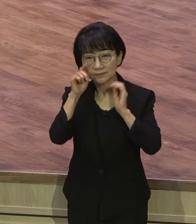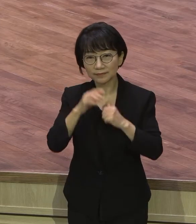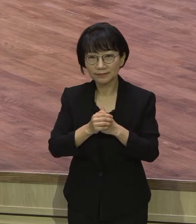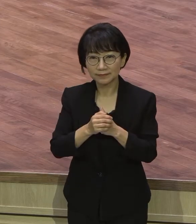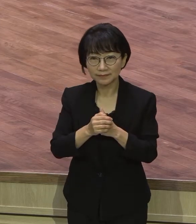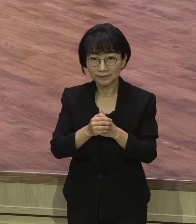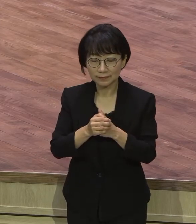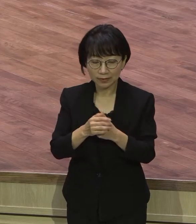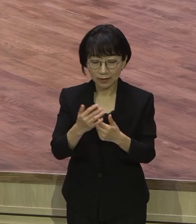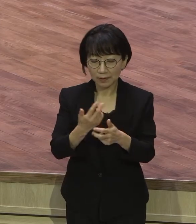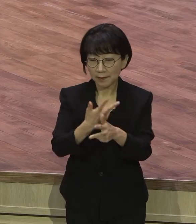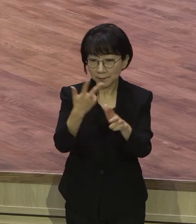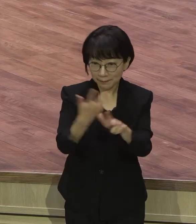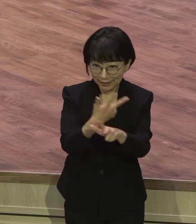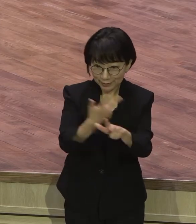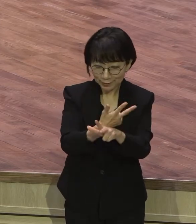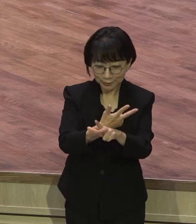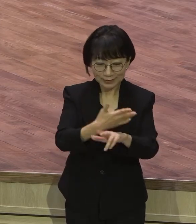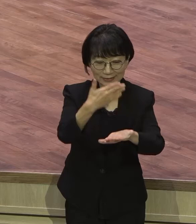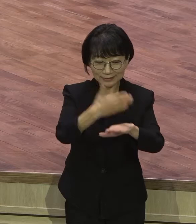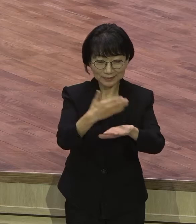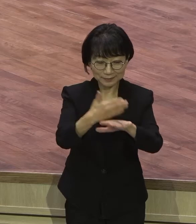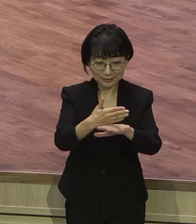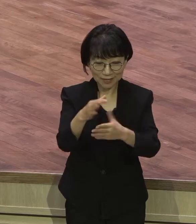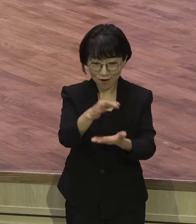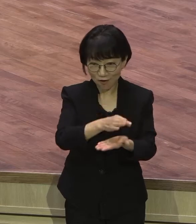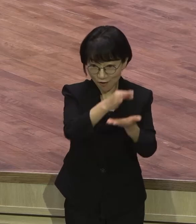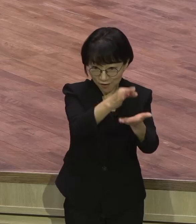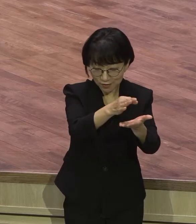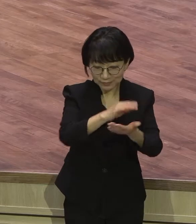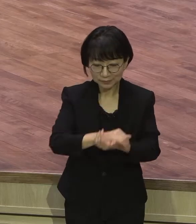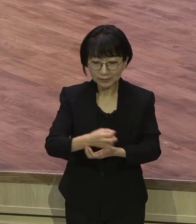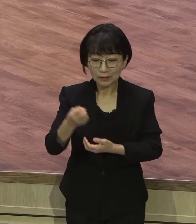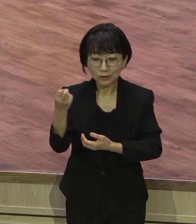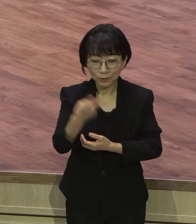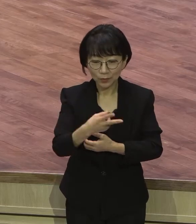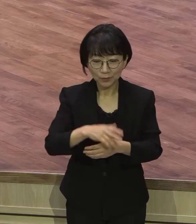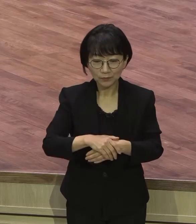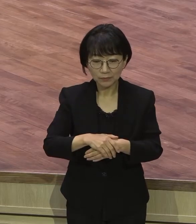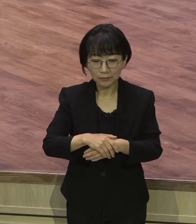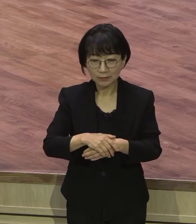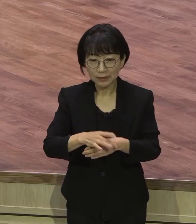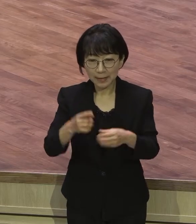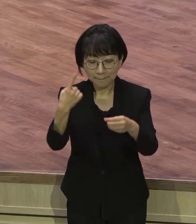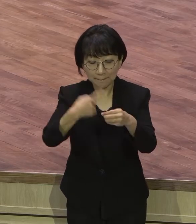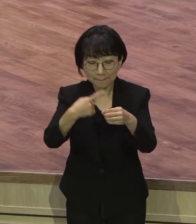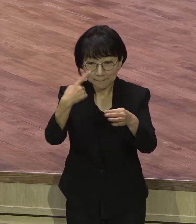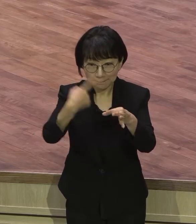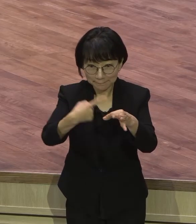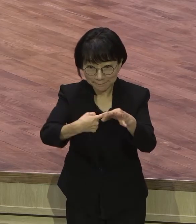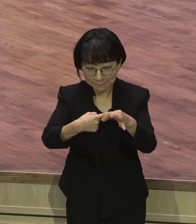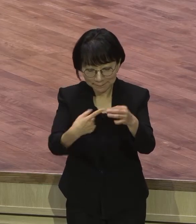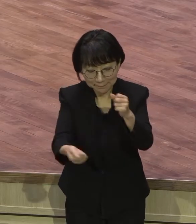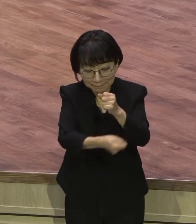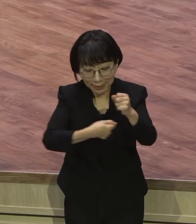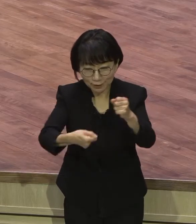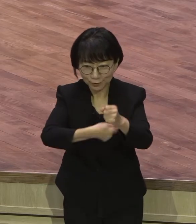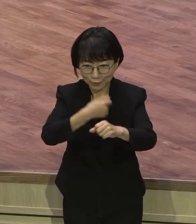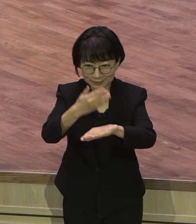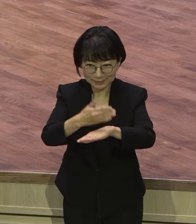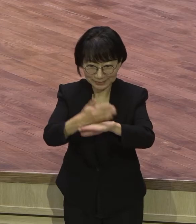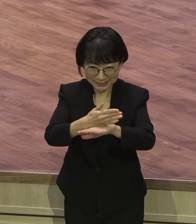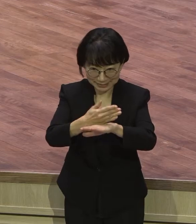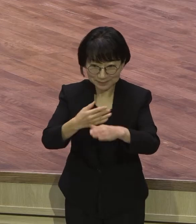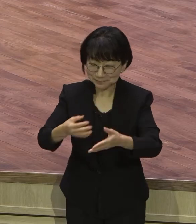있고 추수감사주일이 있어요. 이 맥추감사주일, 그럼 감사가 더블이 되잖아요. 하나님 보고 계세요 지금. 너가